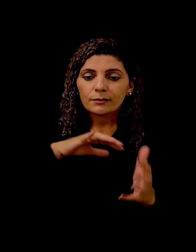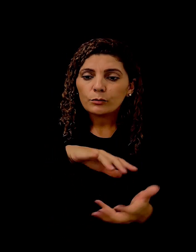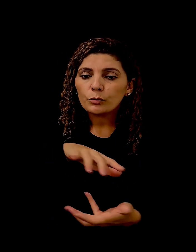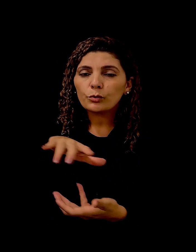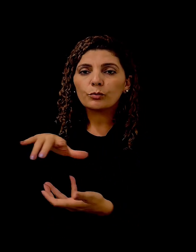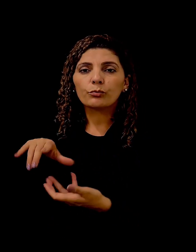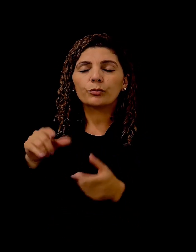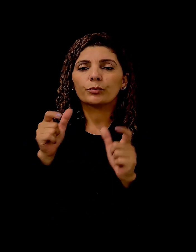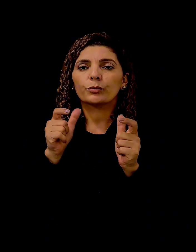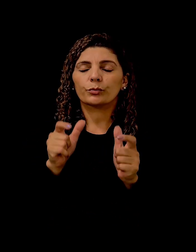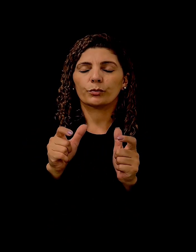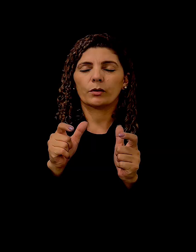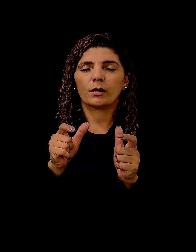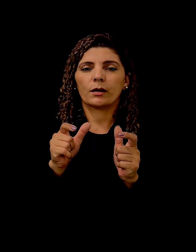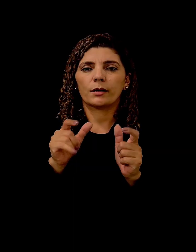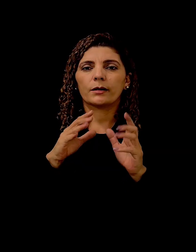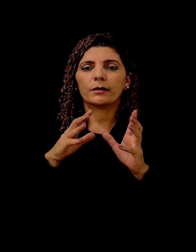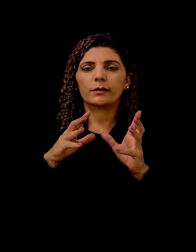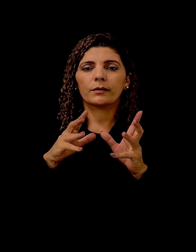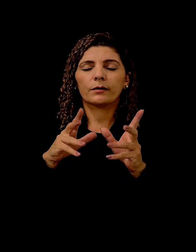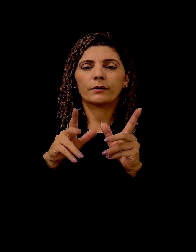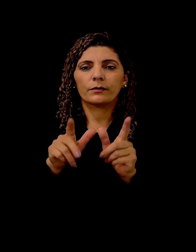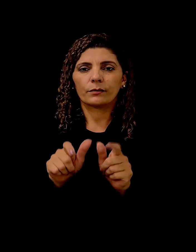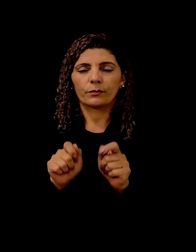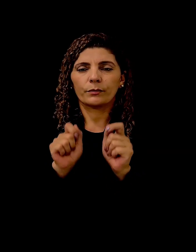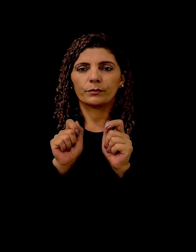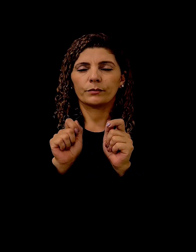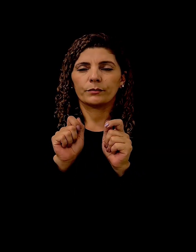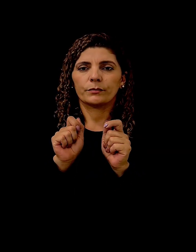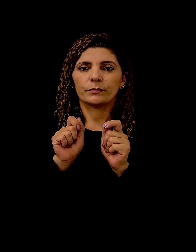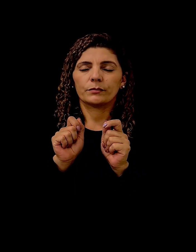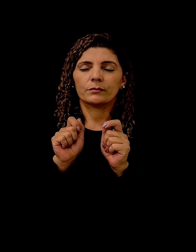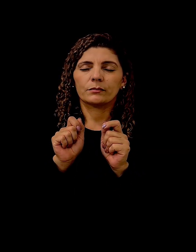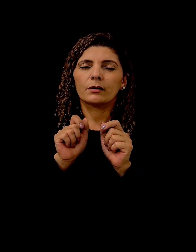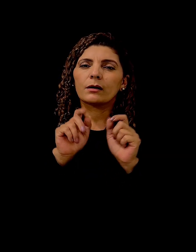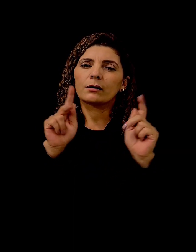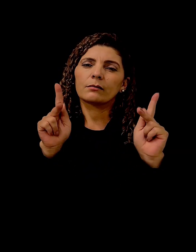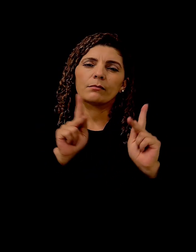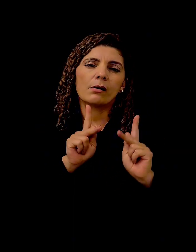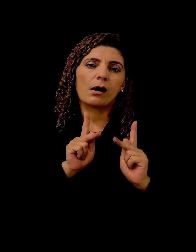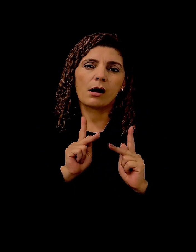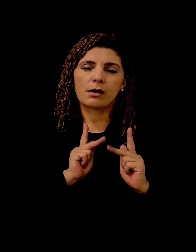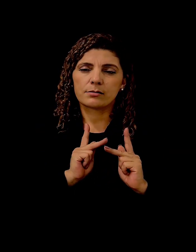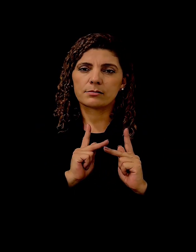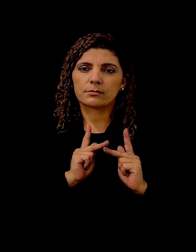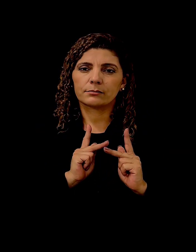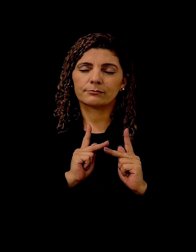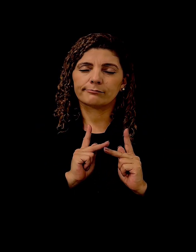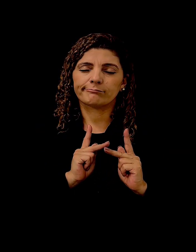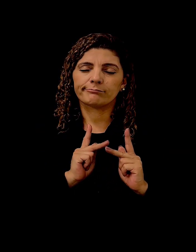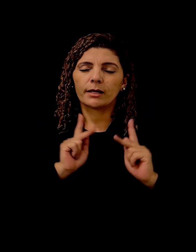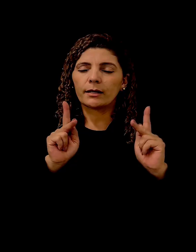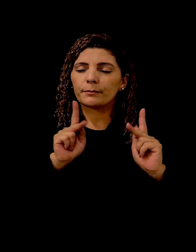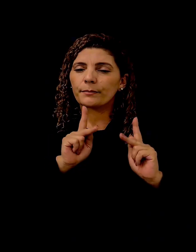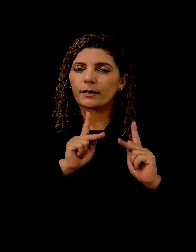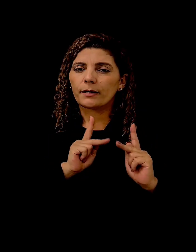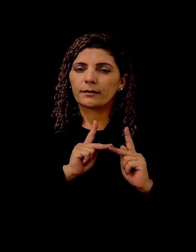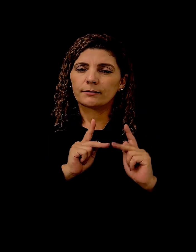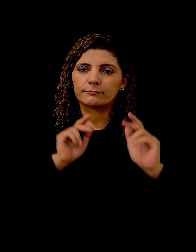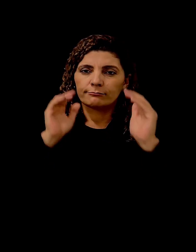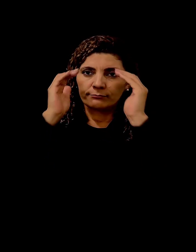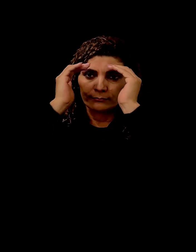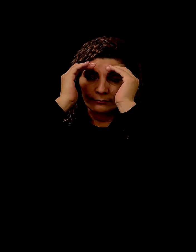que todos vivemos em paz, em